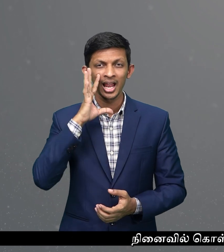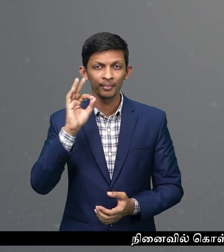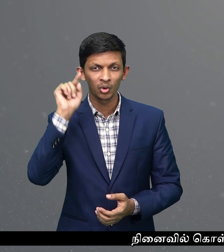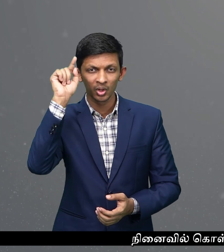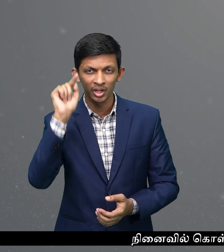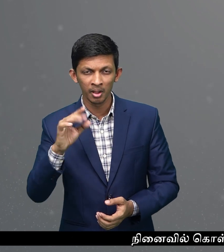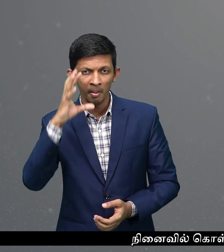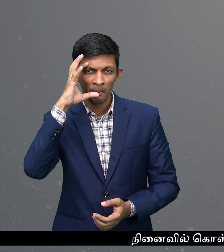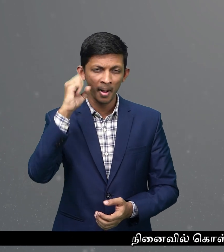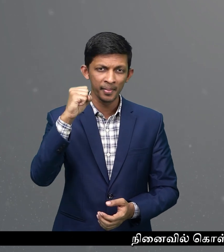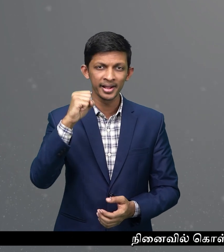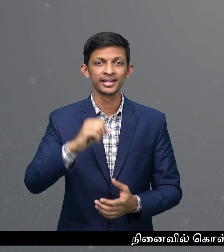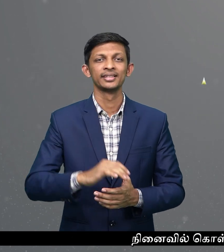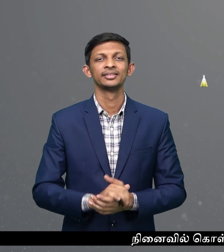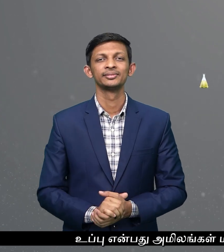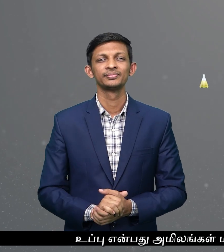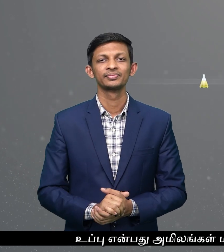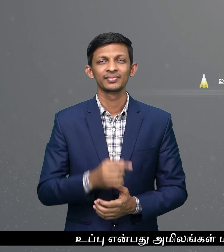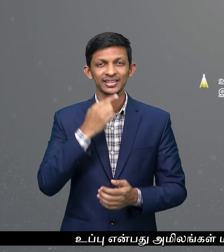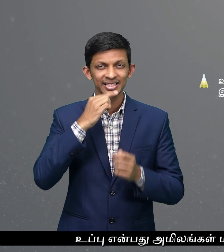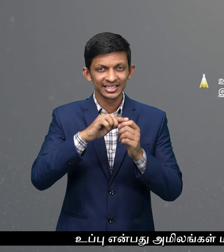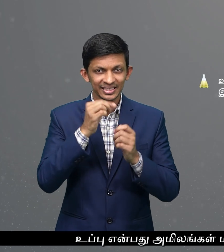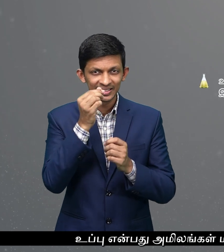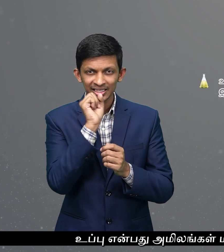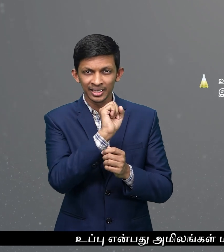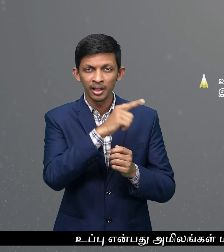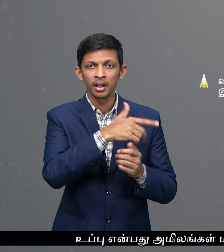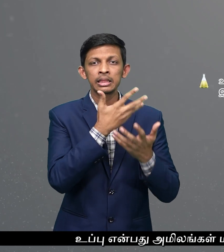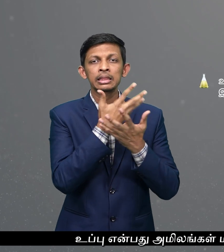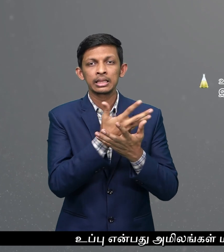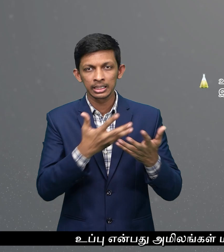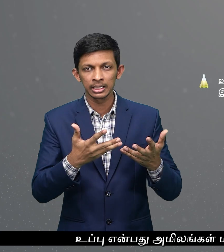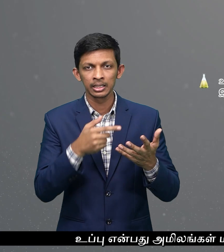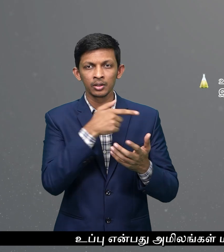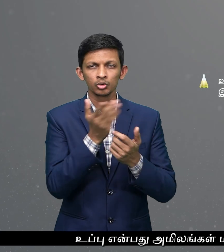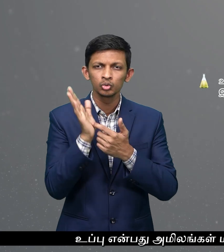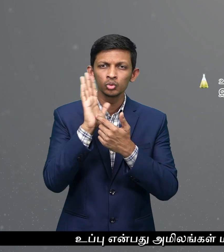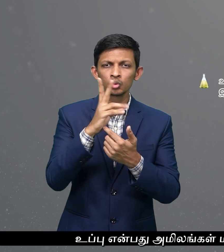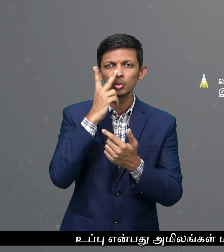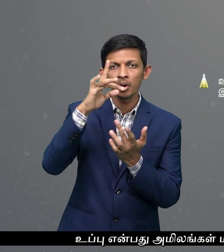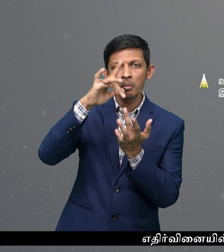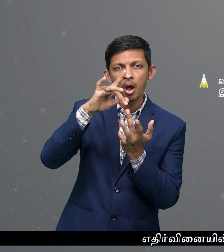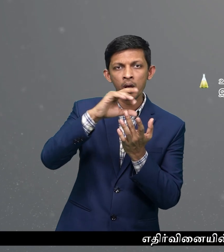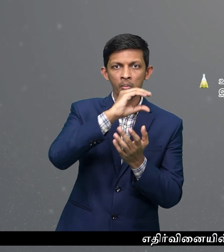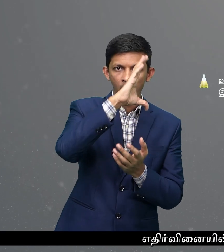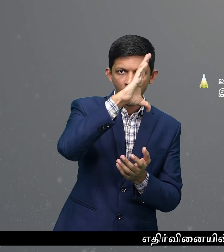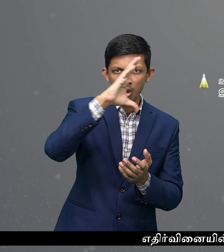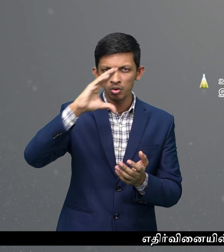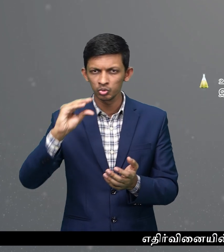நினைவில் வைத்துக் கொள்ளுங்கள், உப்பு என்பது அமிலங்கள் மற்றும் காரங்களுக்கு இடையிலான எதிர்வினையின்